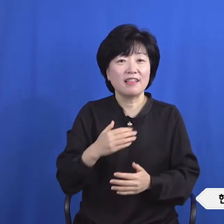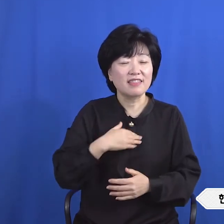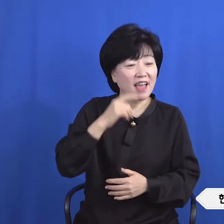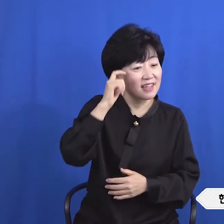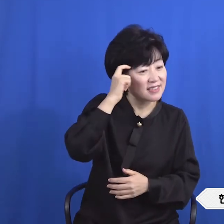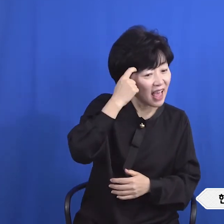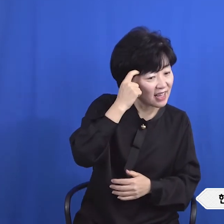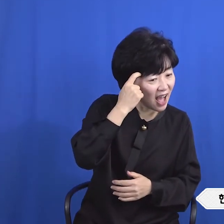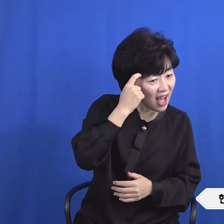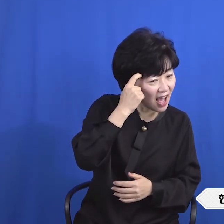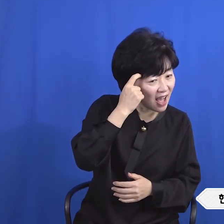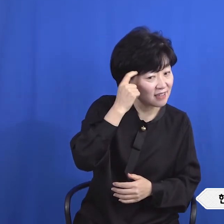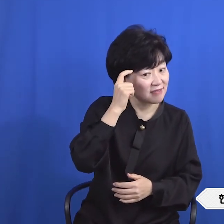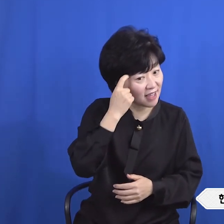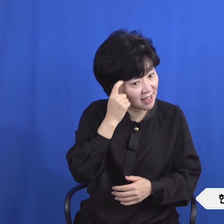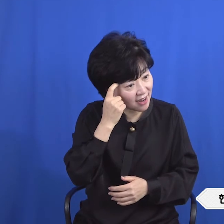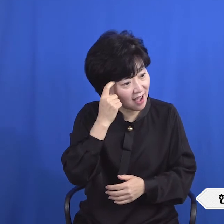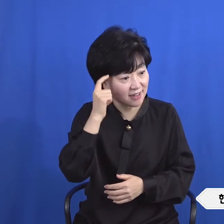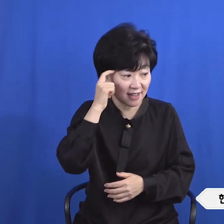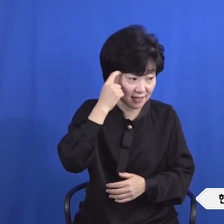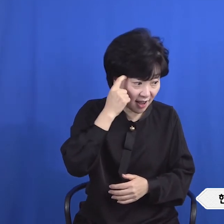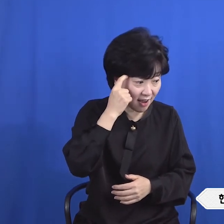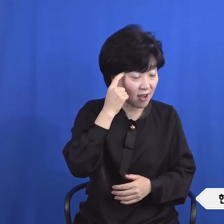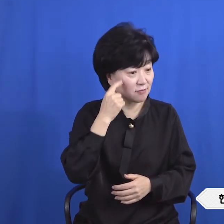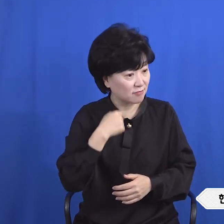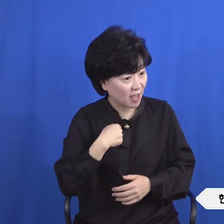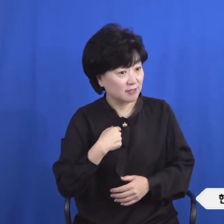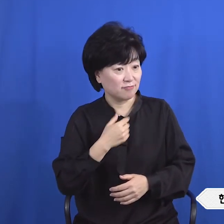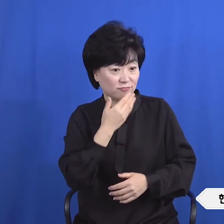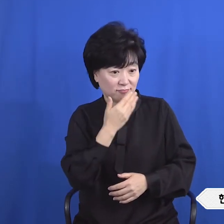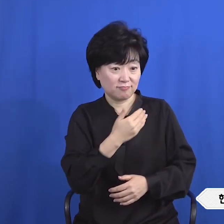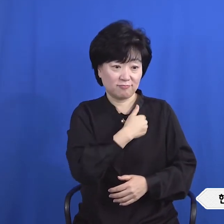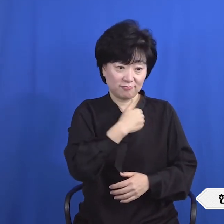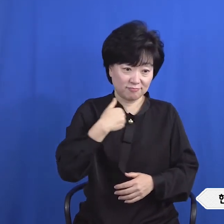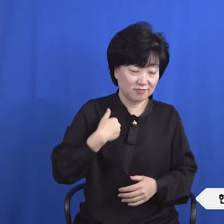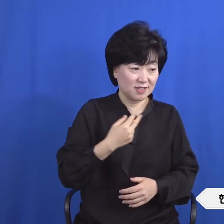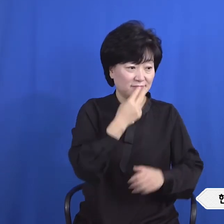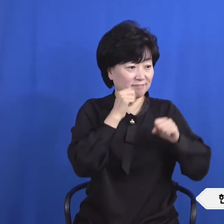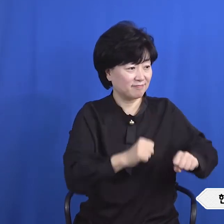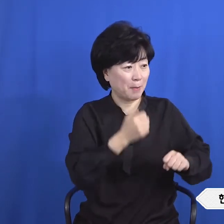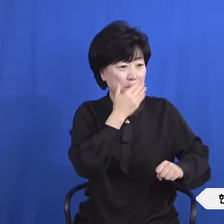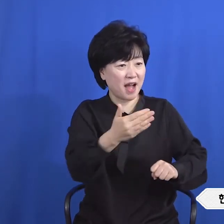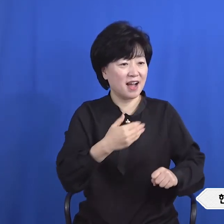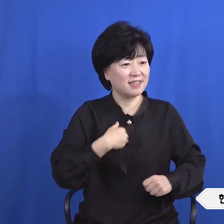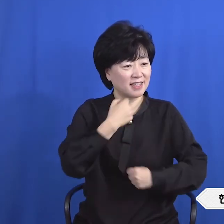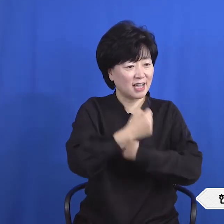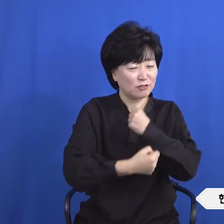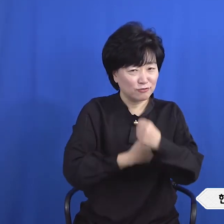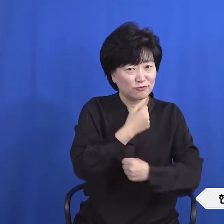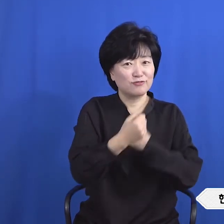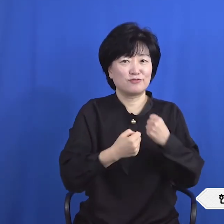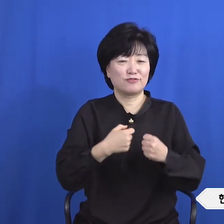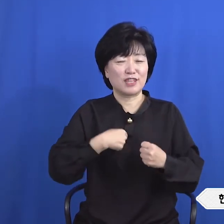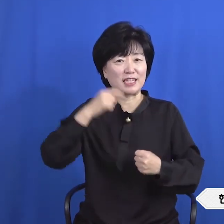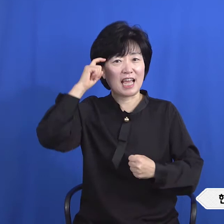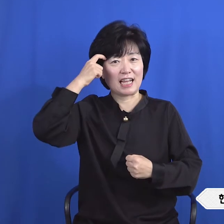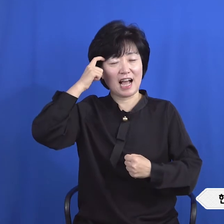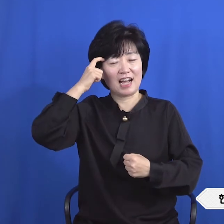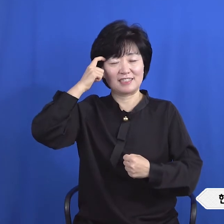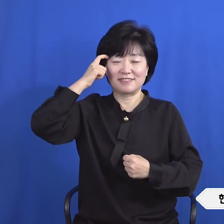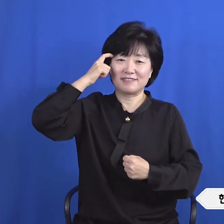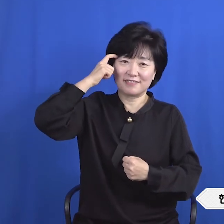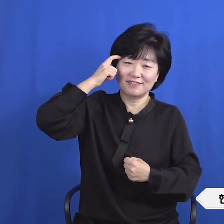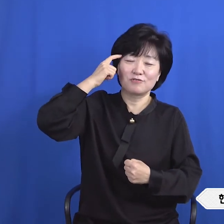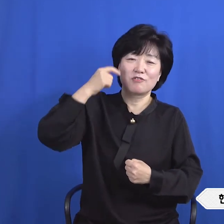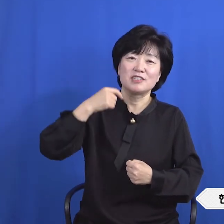내 생각을 통해서 얼마든지 나는 의미 있는 존재로 살 수 있다는 것입니다. 나의 자율적인 사고를